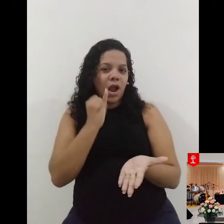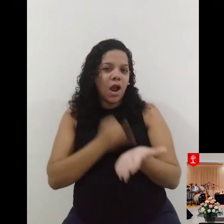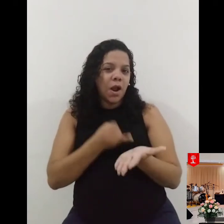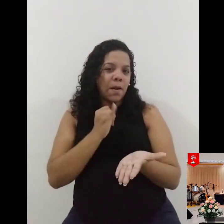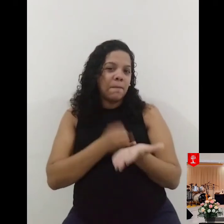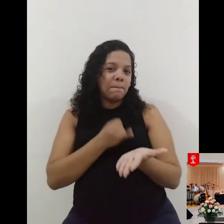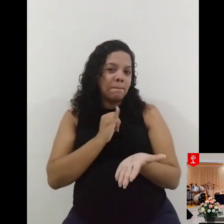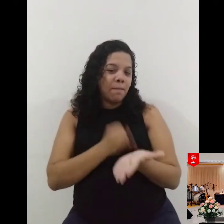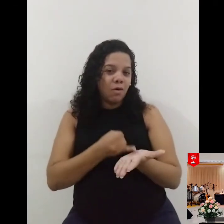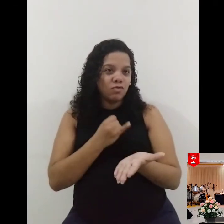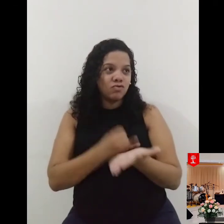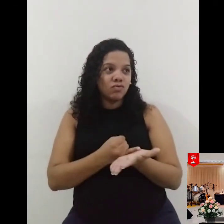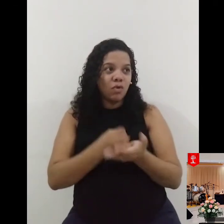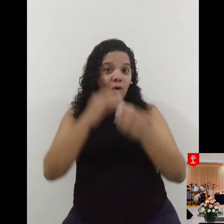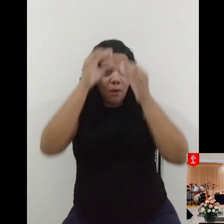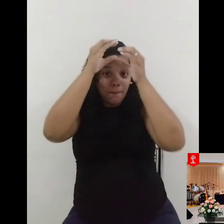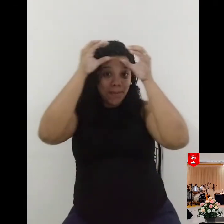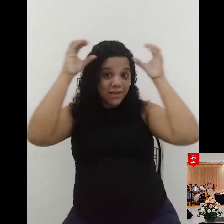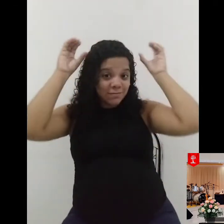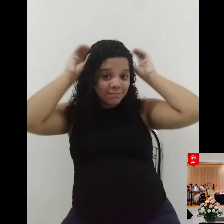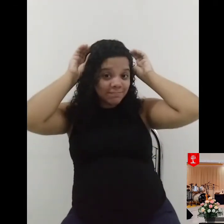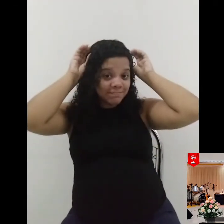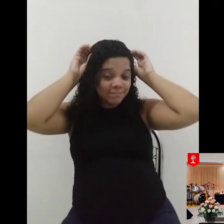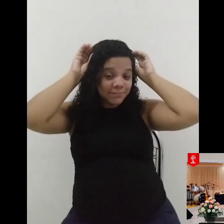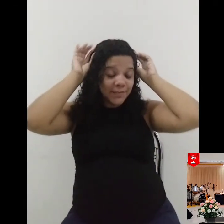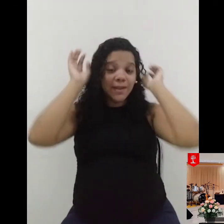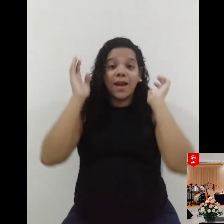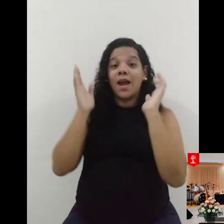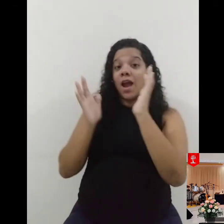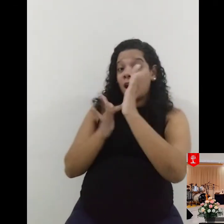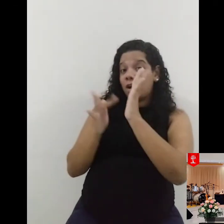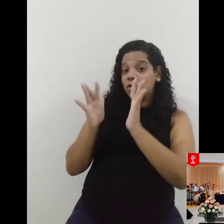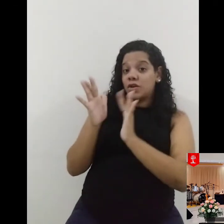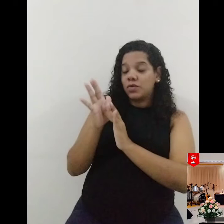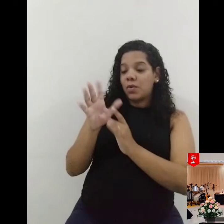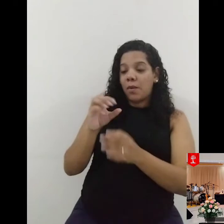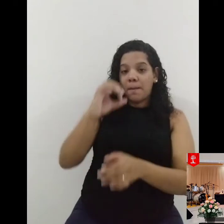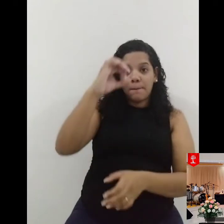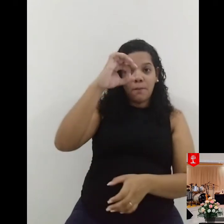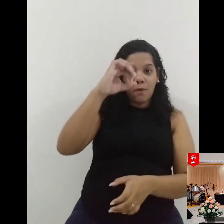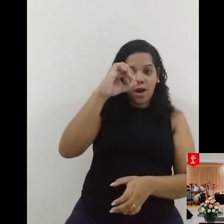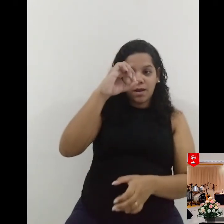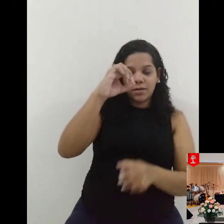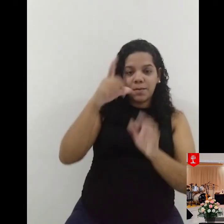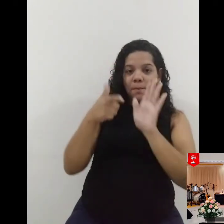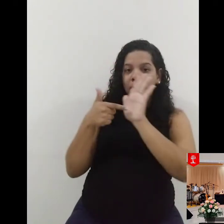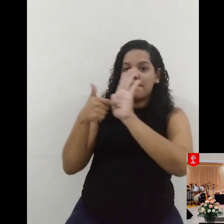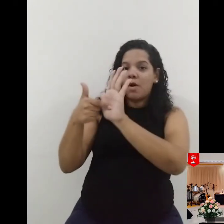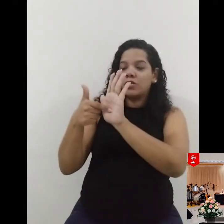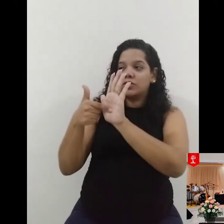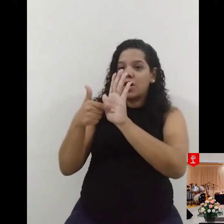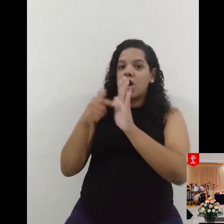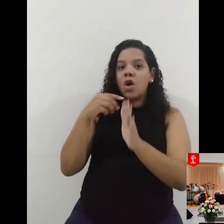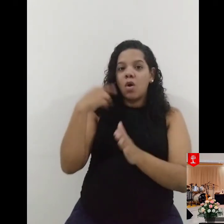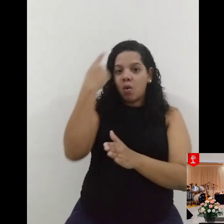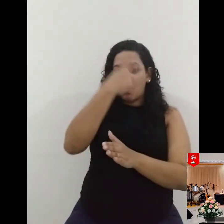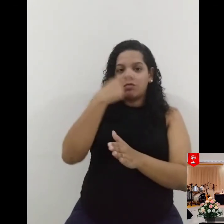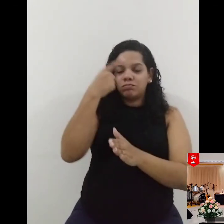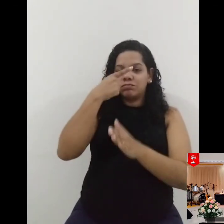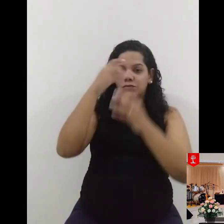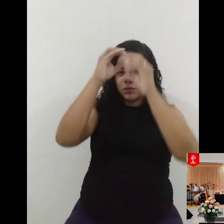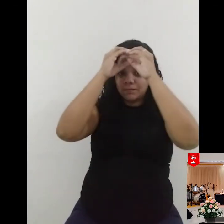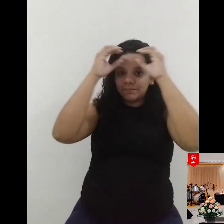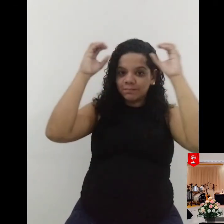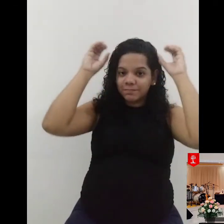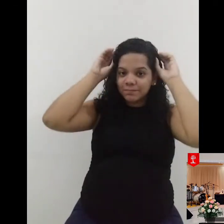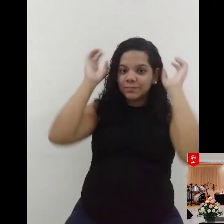Deus. Mas note no texto, ou nessa experiência, de que eles foram a Jesus, não necessariamente tão interessados em saber se